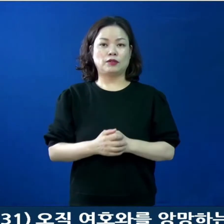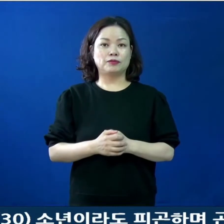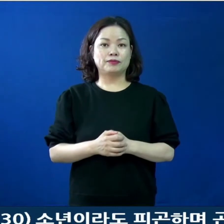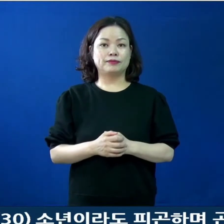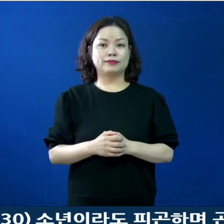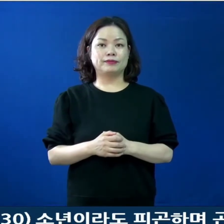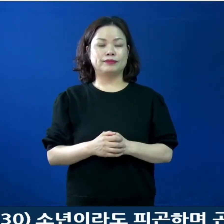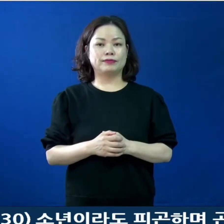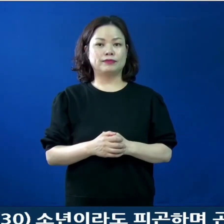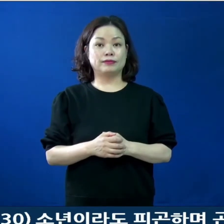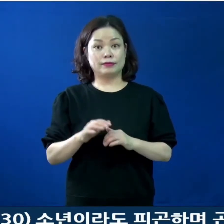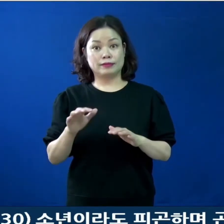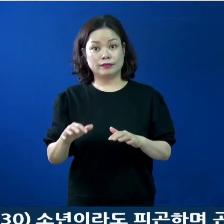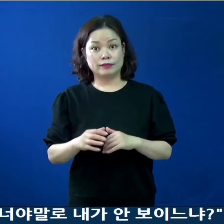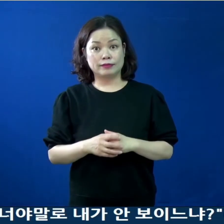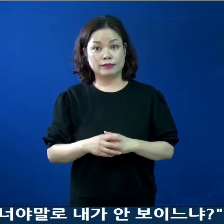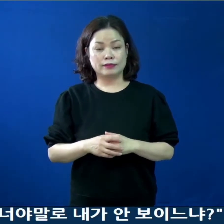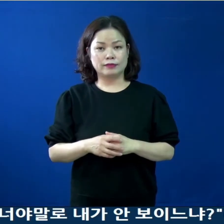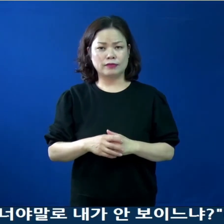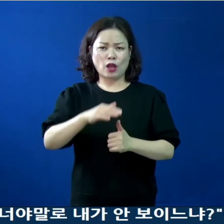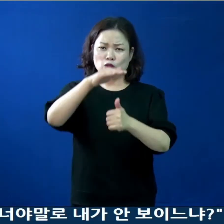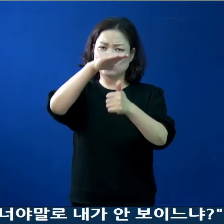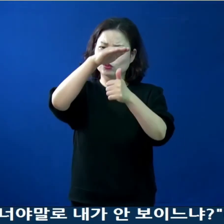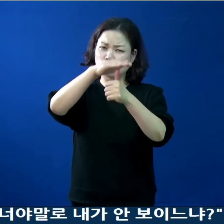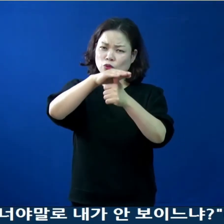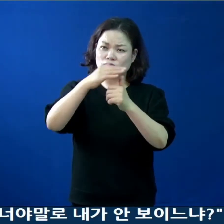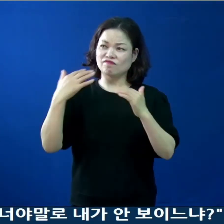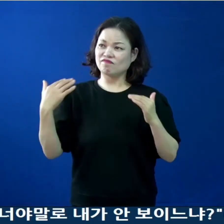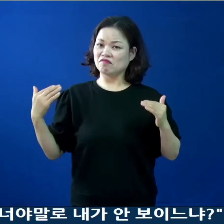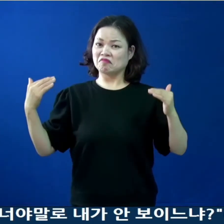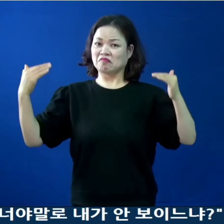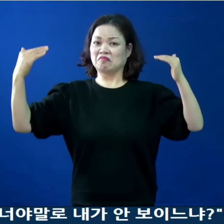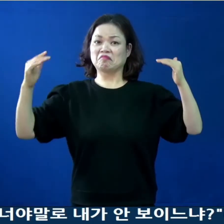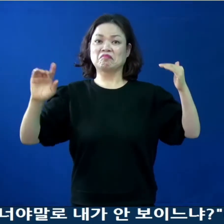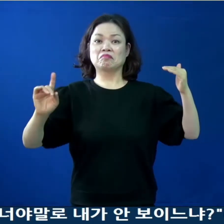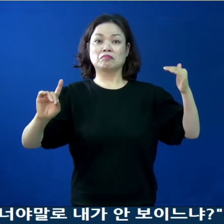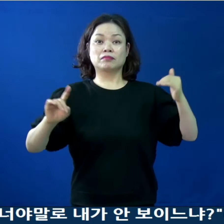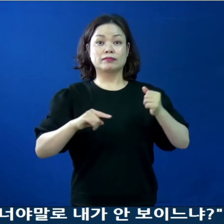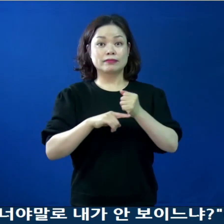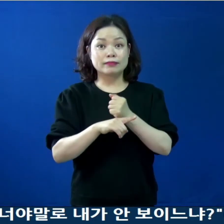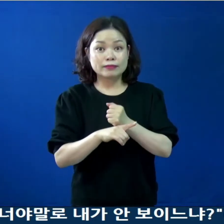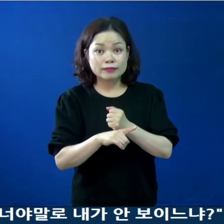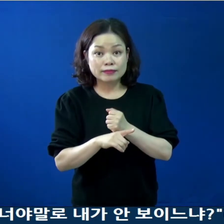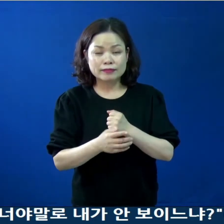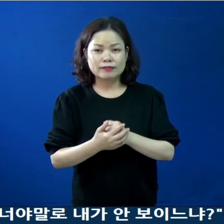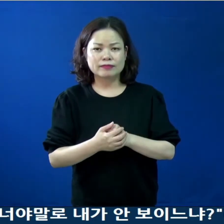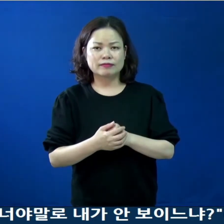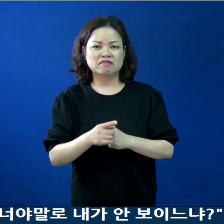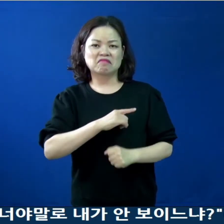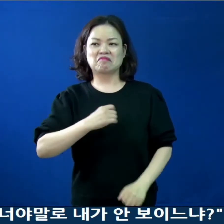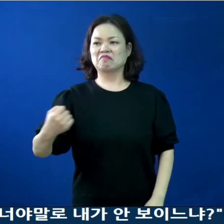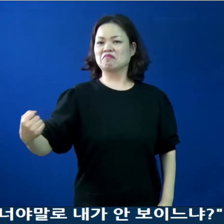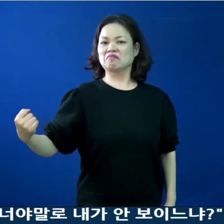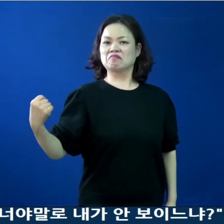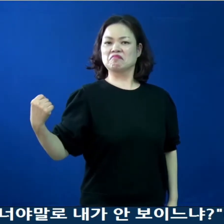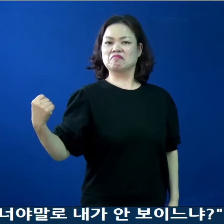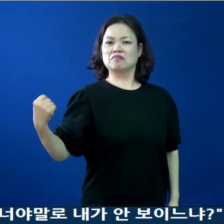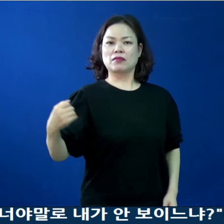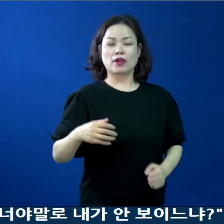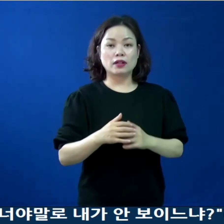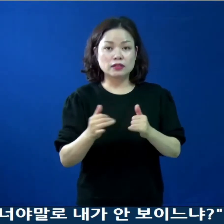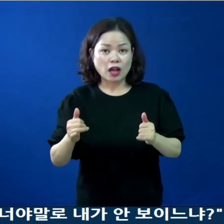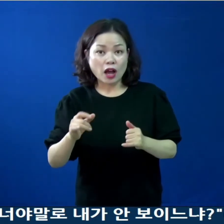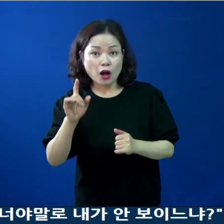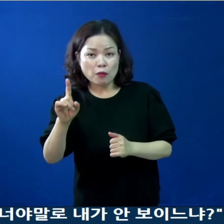아멘. 여기 그 소년 장정은 무엇을 의미하죠? 가장 힘이 좋은 사람들이죠.